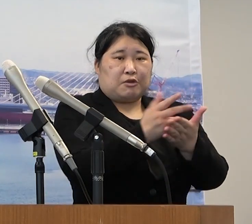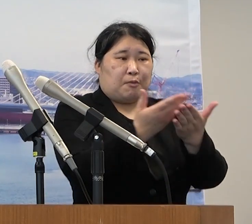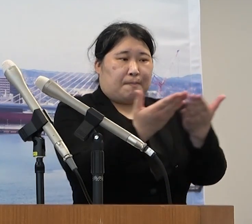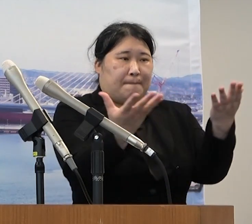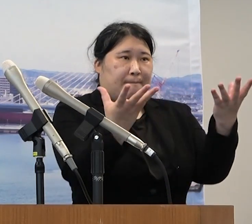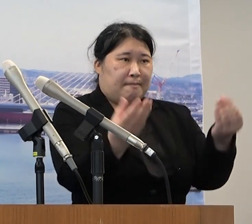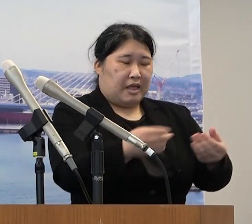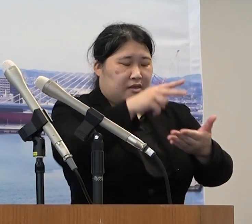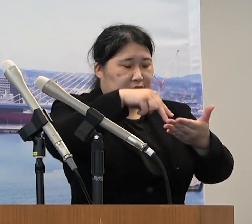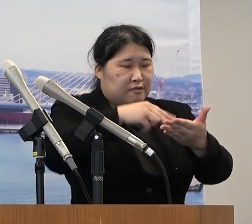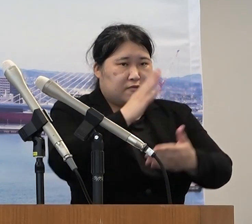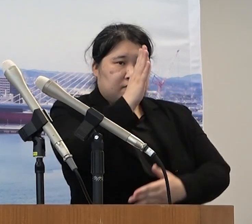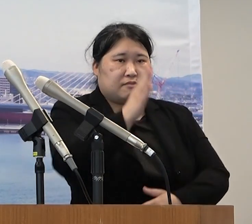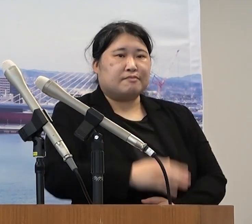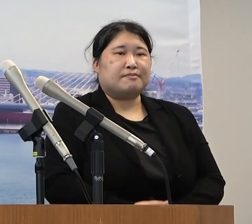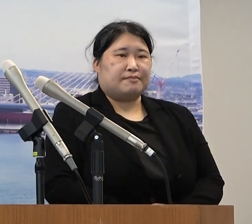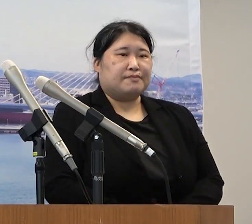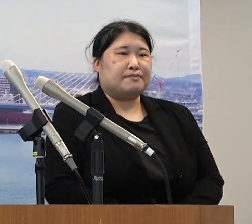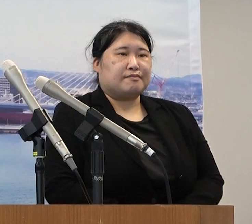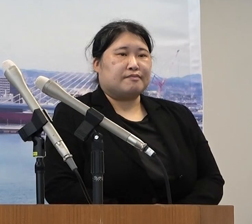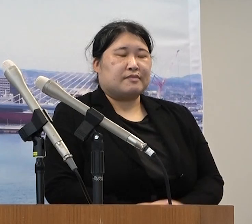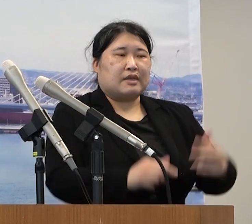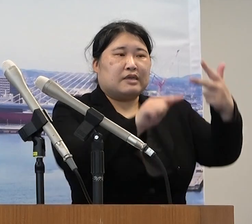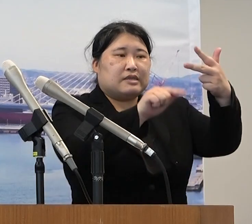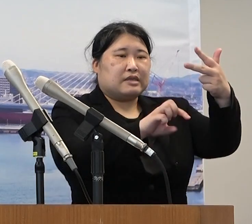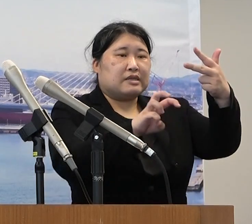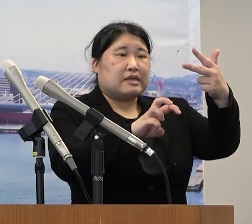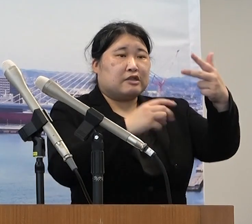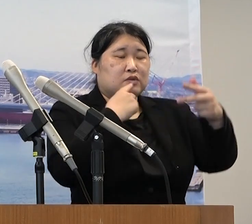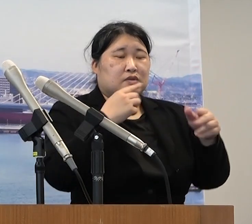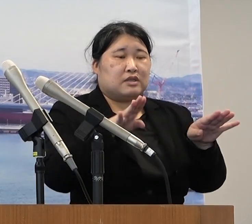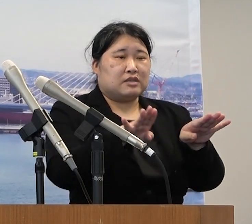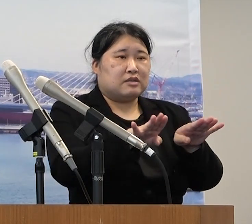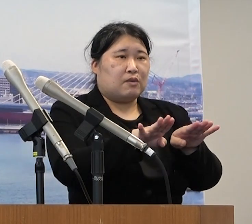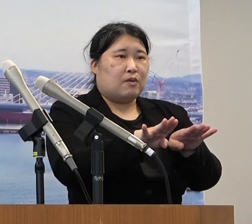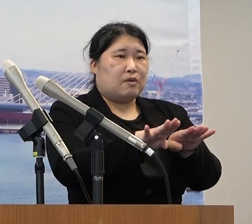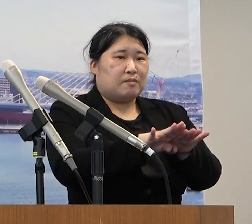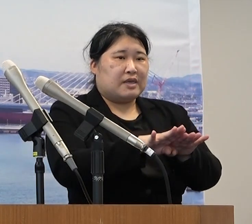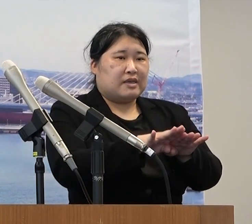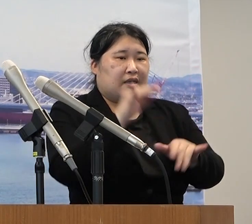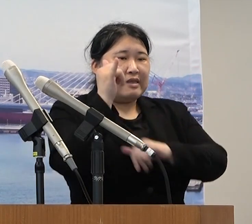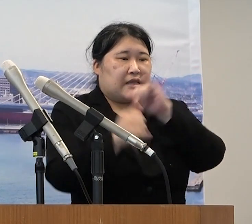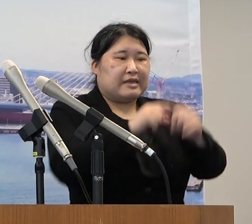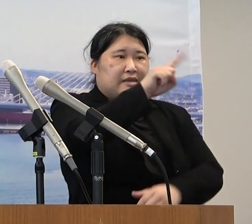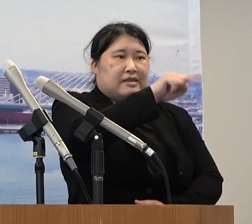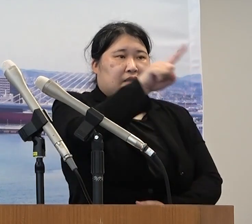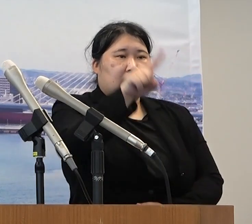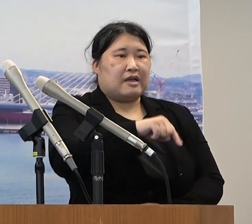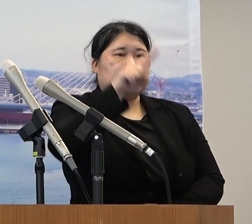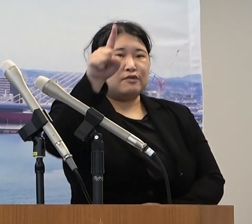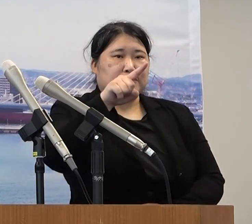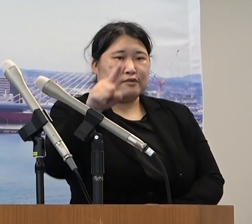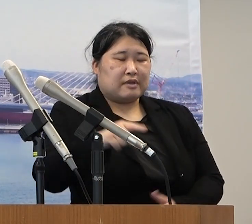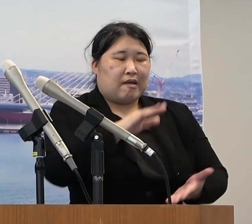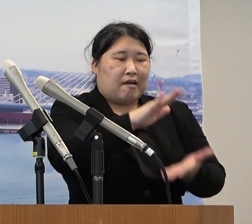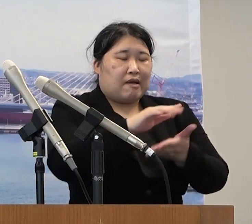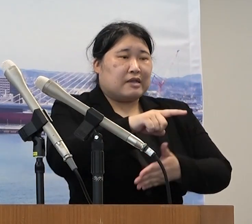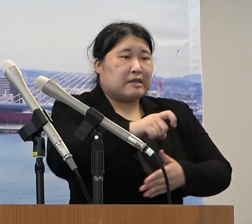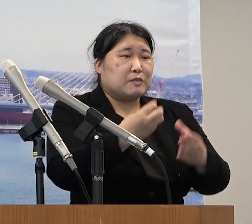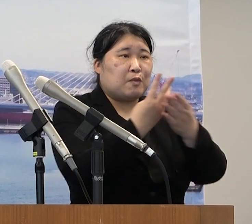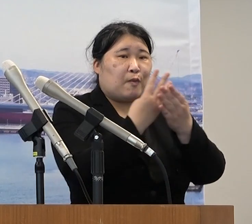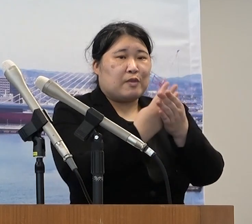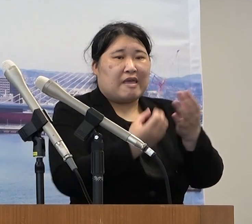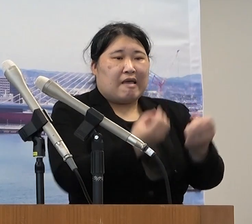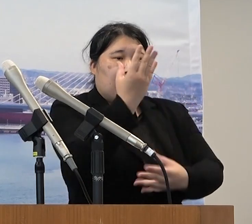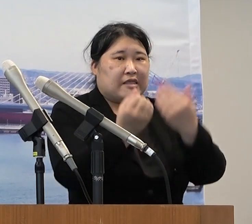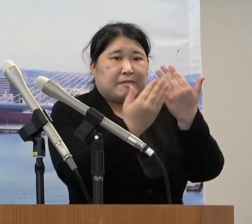料をご覧ください。7月30日日曜日の第73回浅虫温泉花火